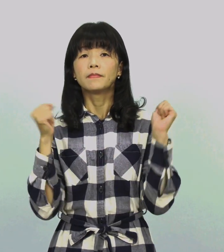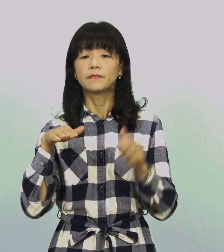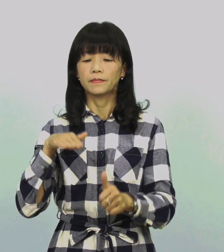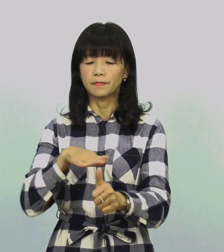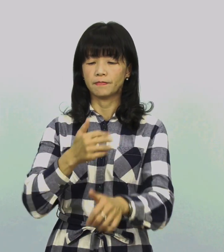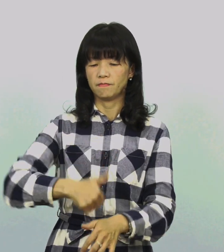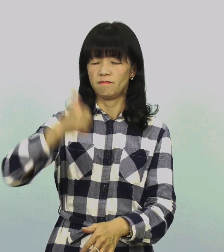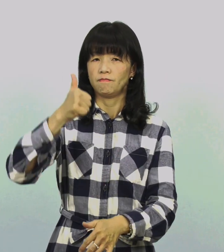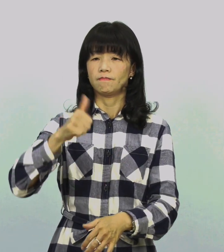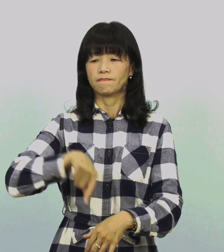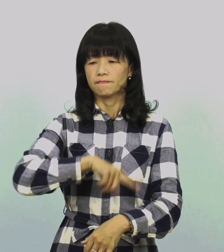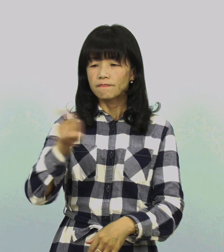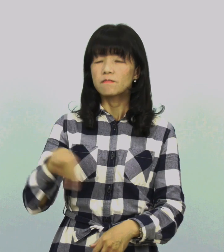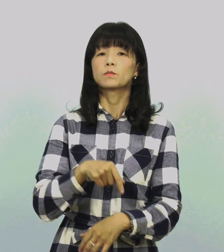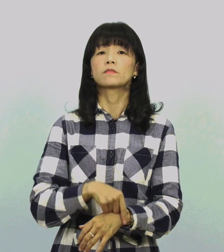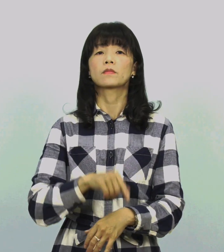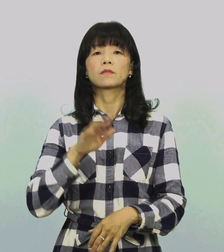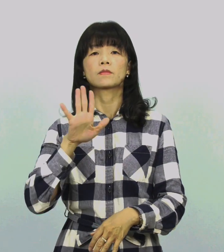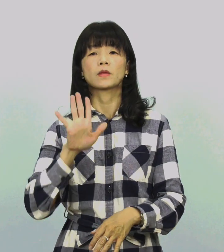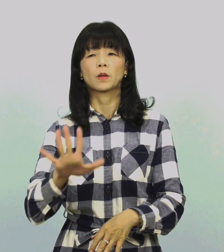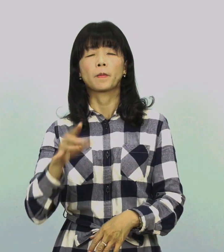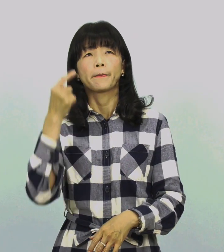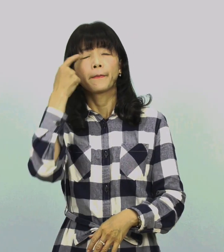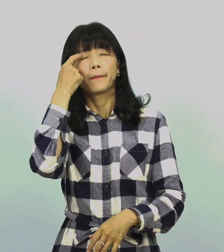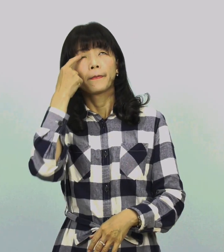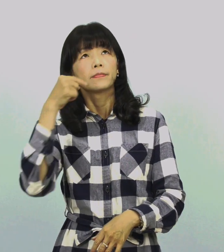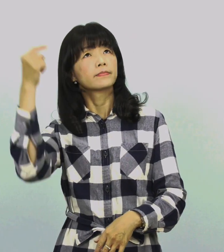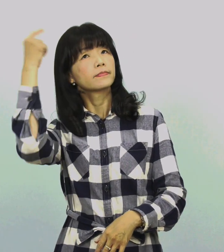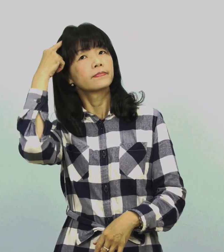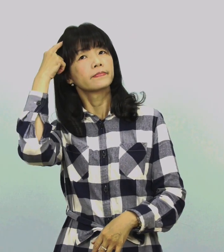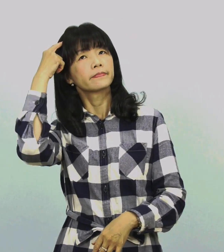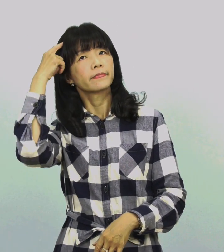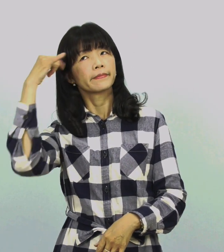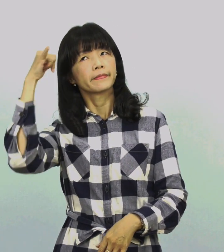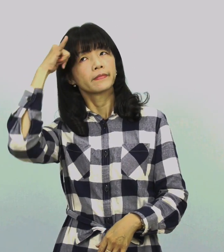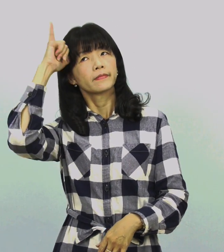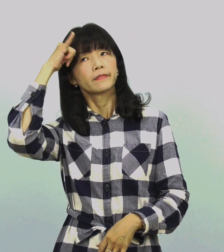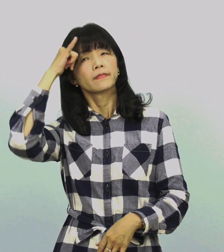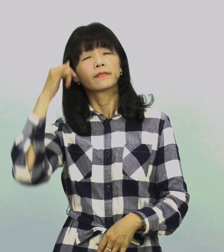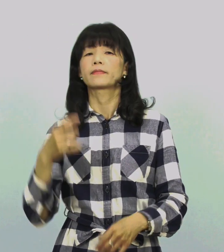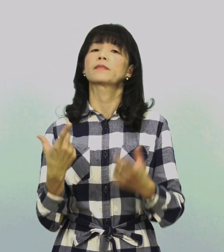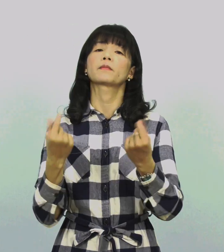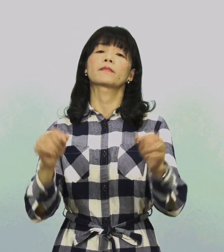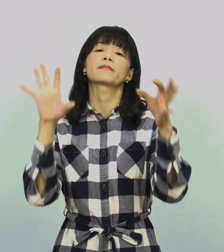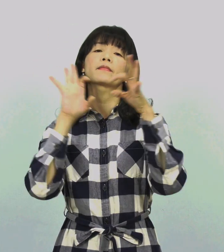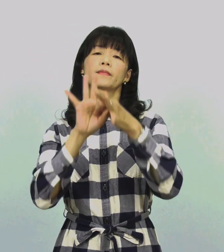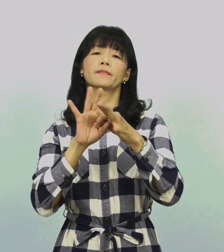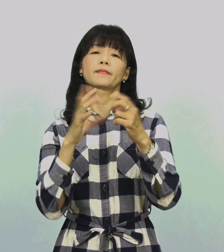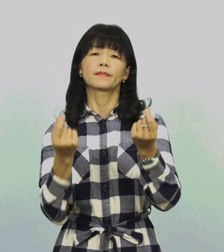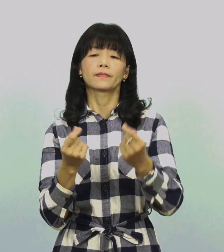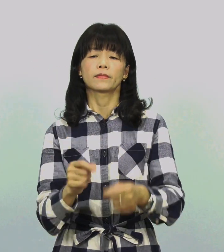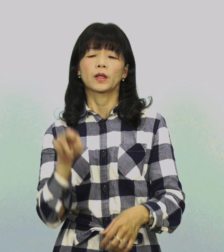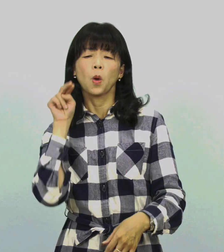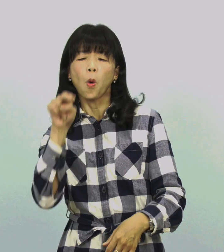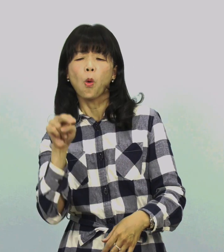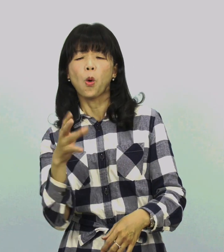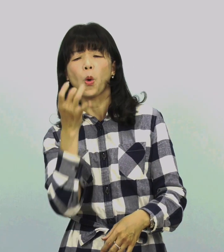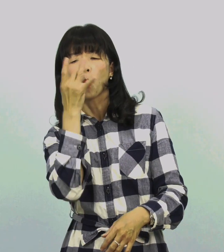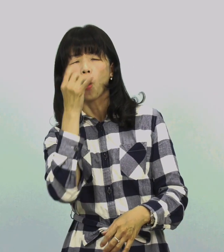领袖身上，他们有加密的眼睛和头脑，因此读不明白清楚的